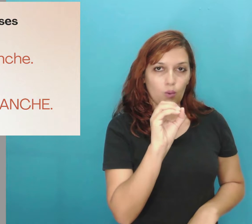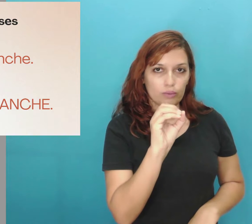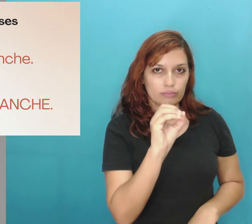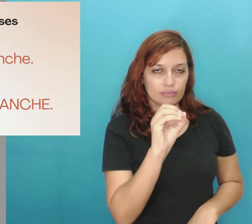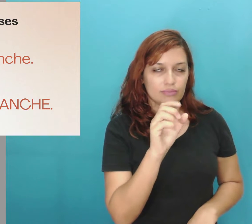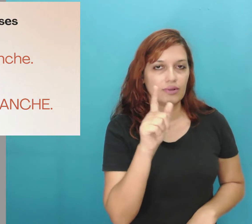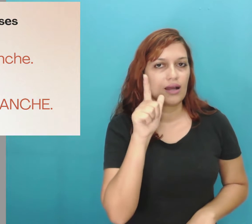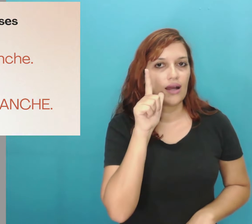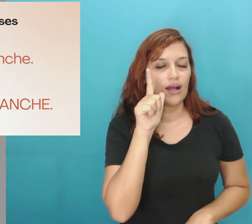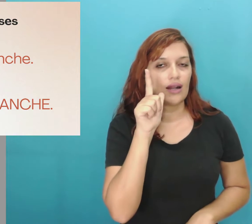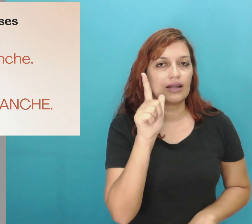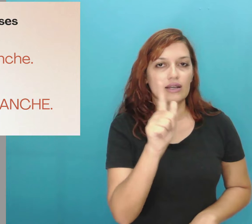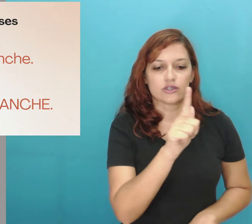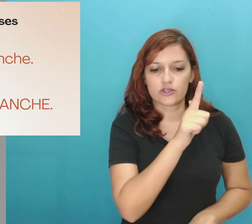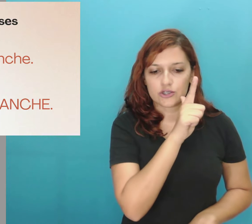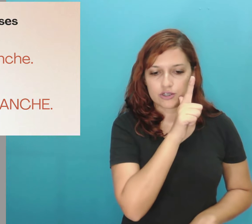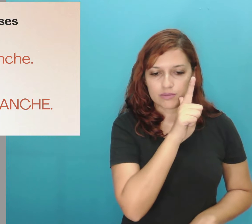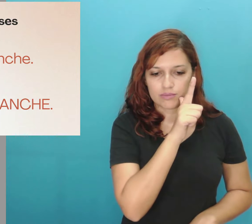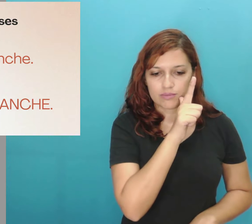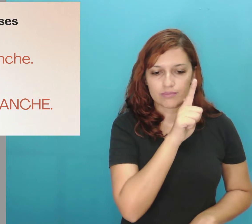o lanche.